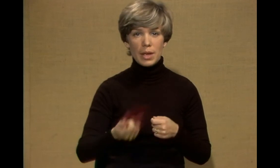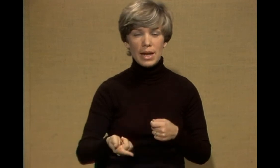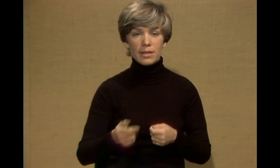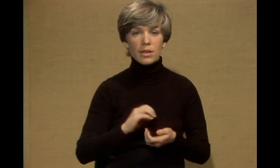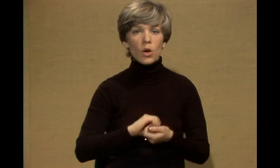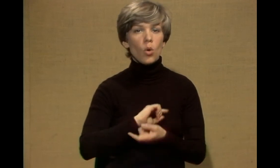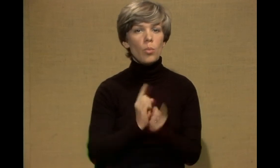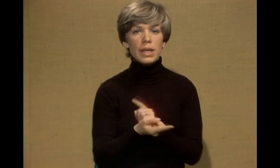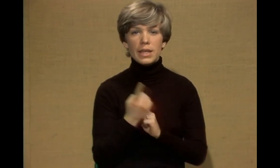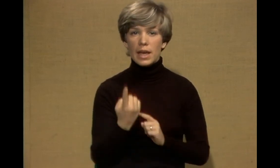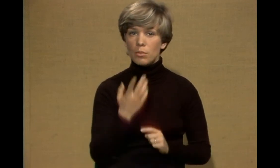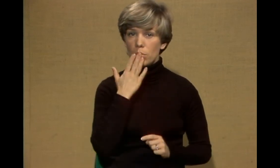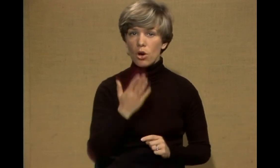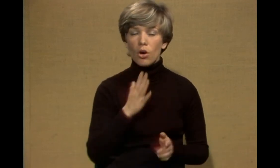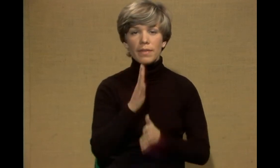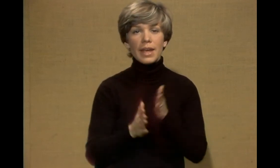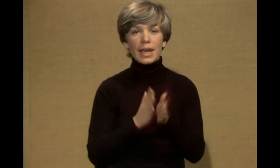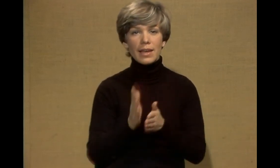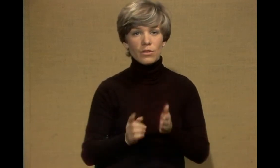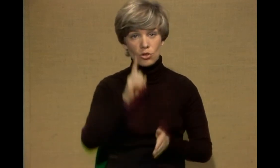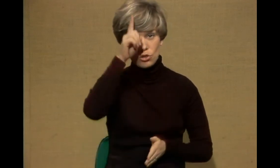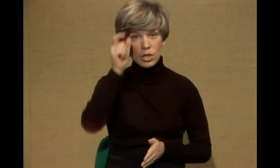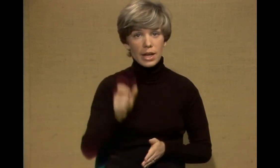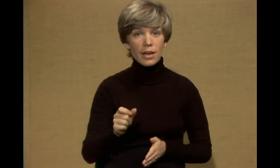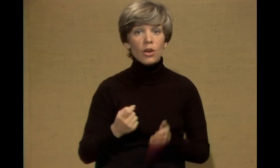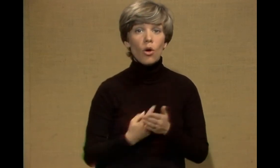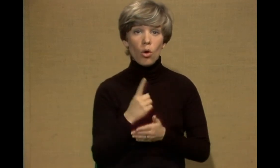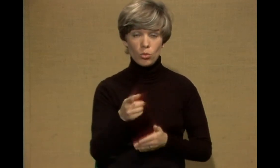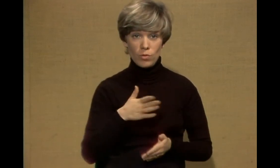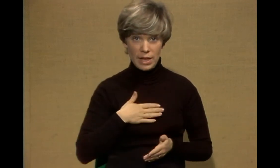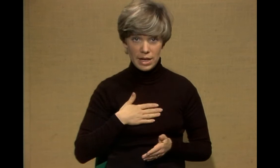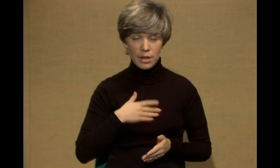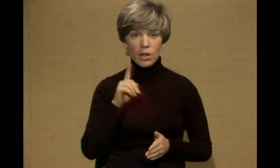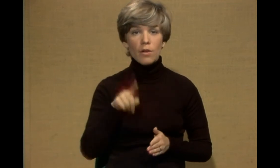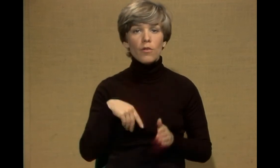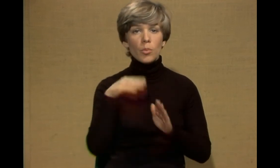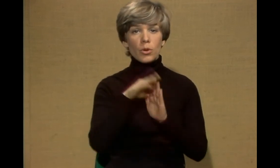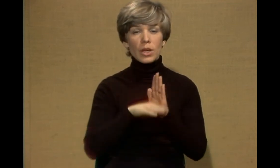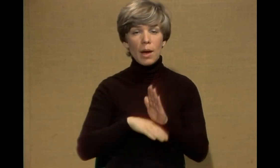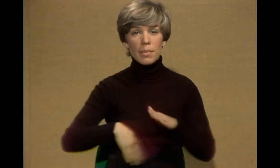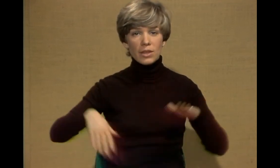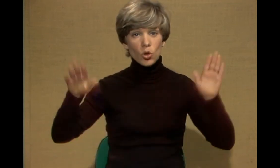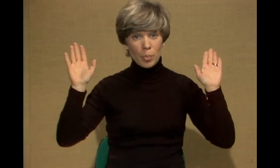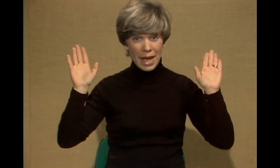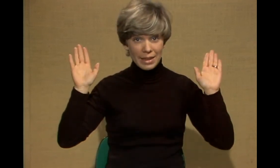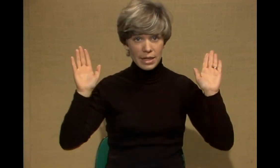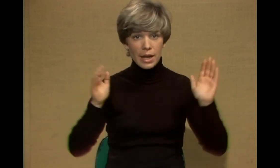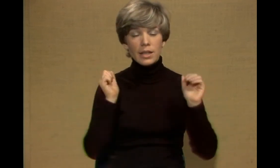kortspelet och bli en bra teckentydare. Om du vill, för programmet Upp med händerna